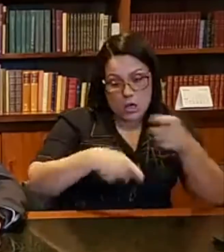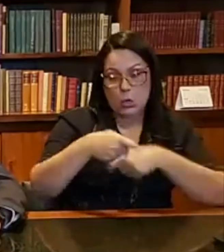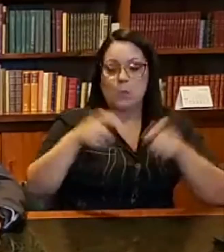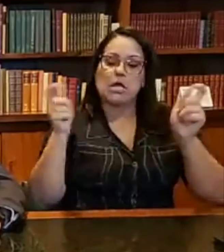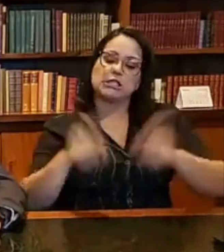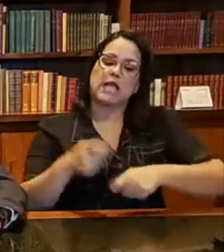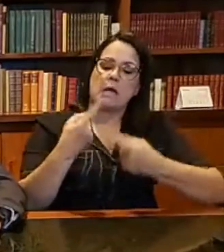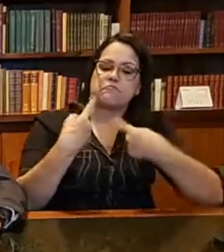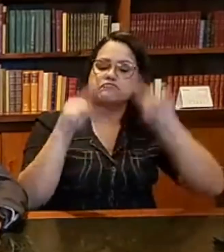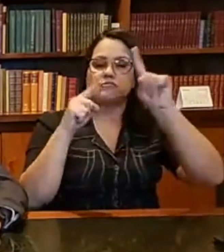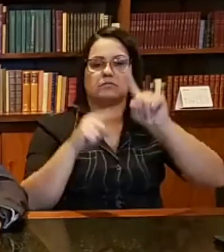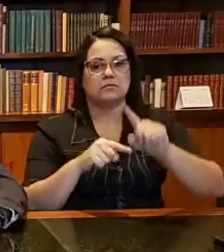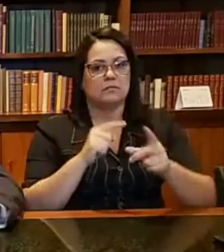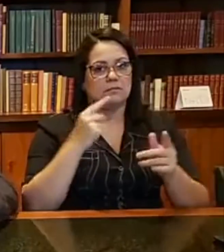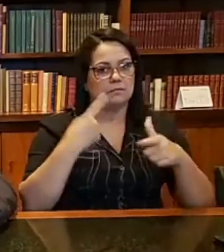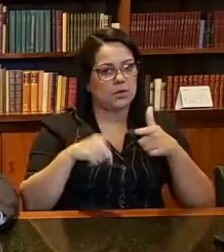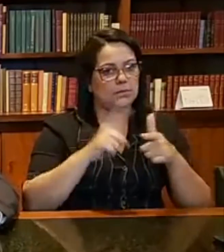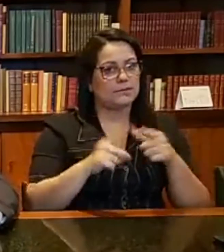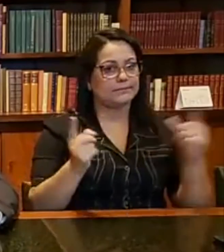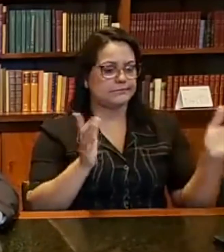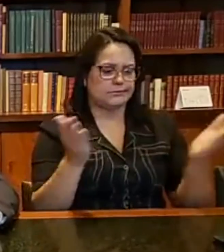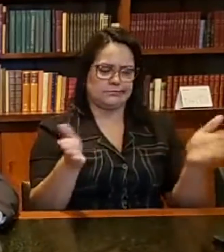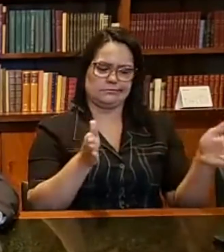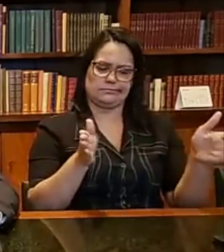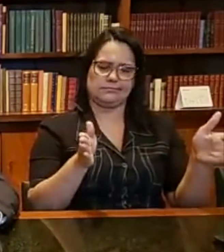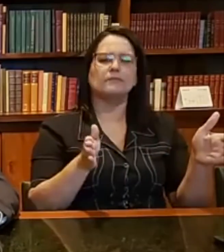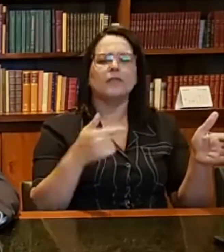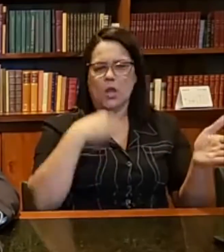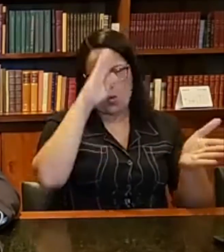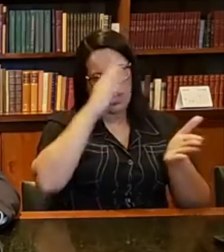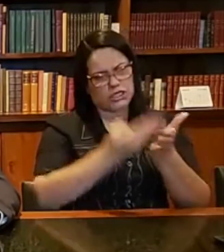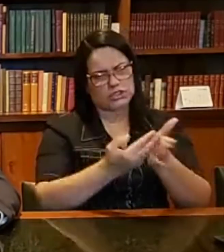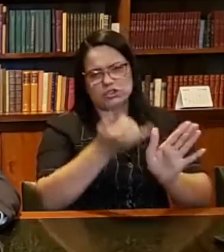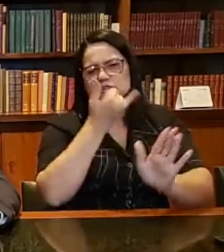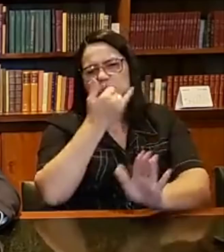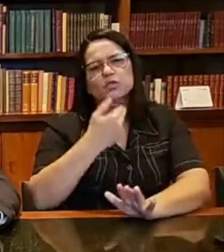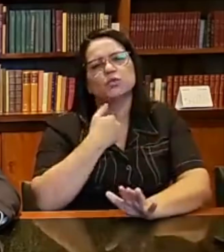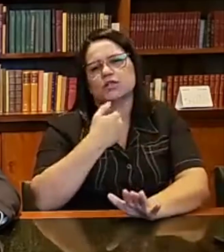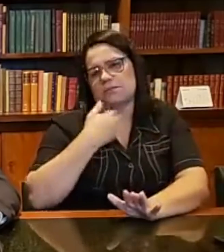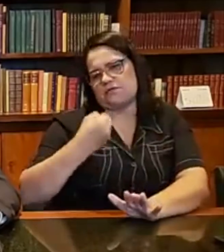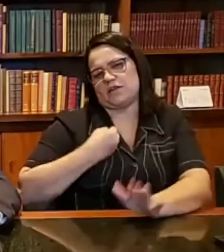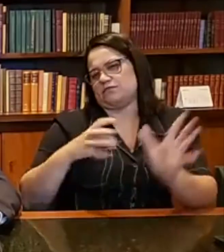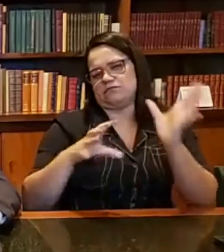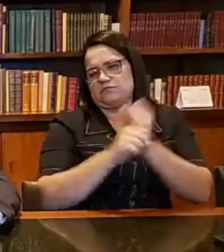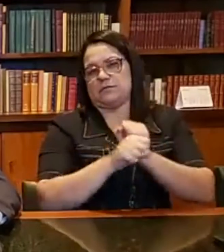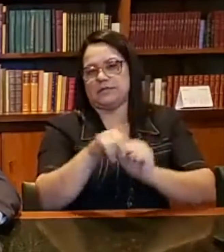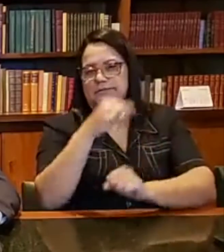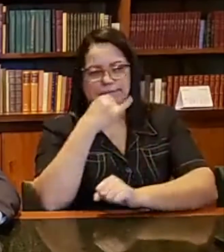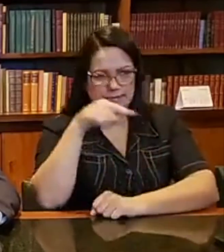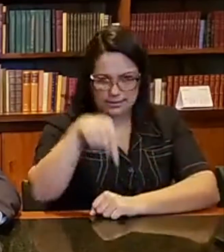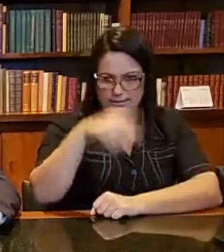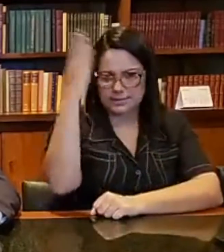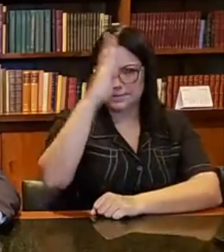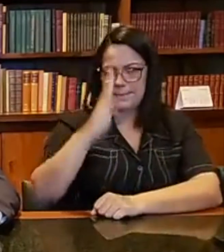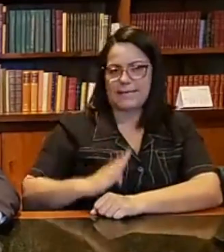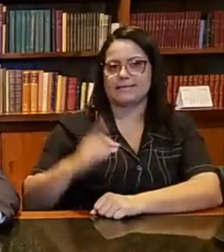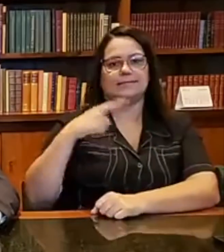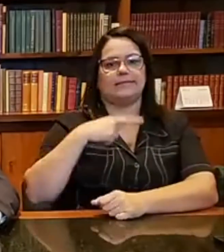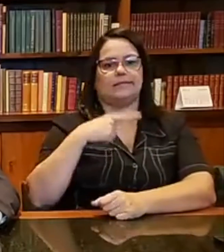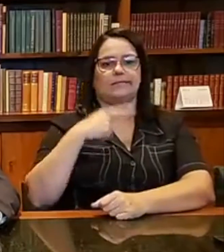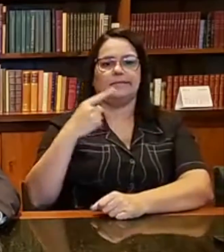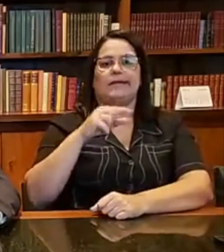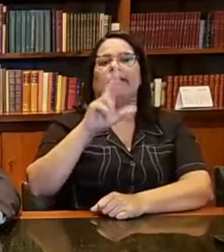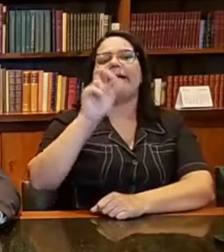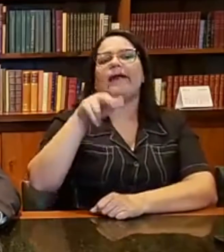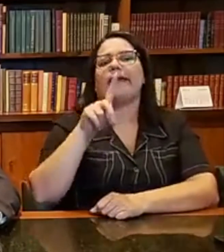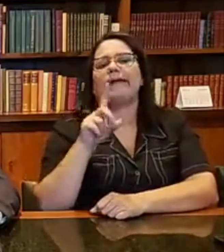Dois problemas, acredito. Eu acho uma coisa, eu não tenho números aqui. Mas entre o Brasil, por exemplo, tem uma renda per capita, tem uma